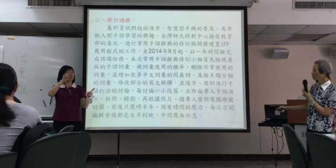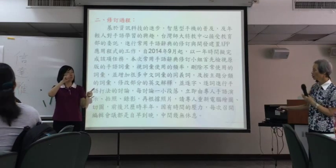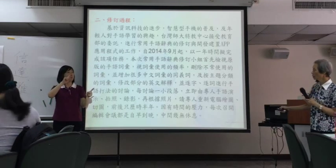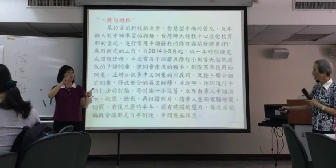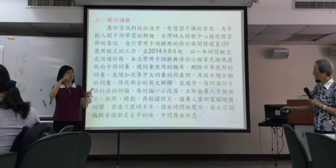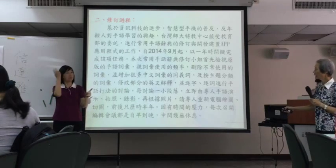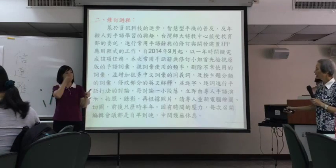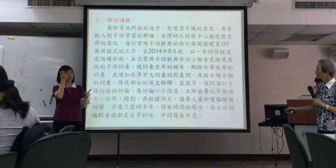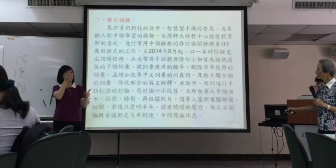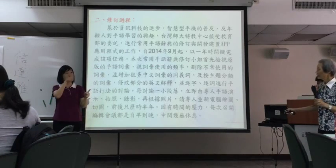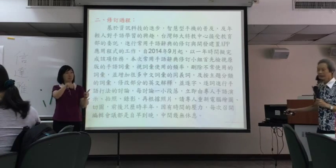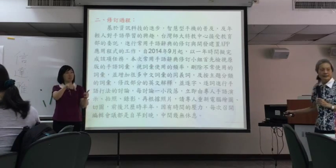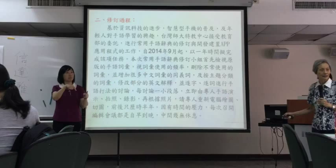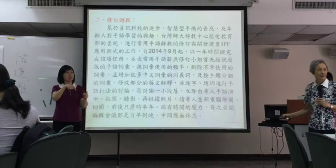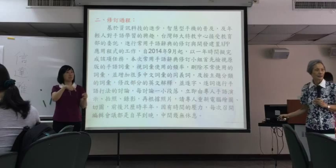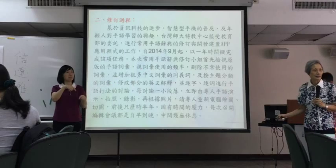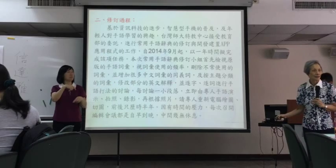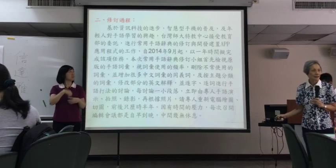视手语啊，